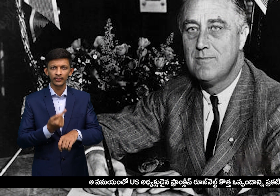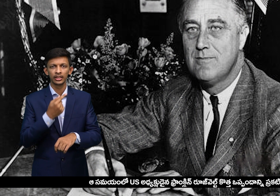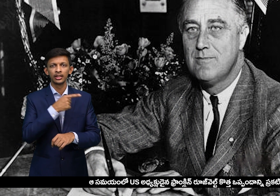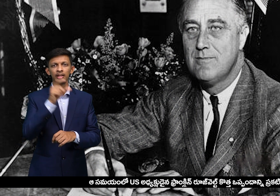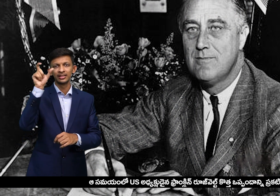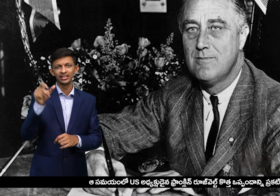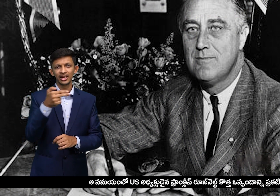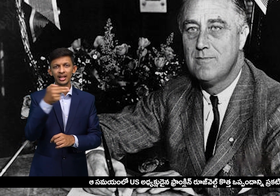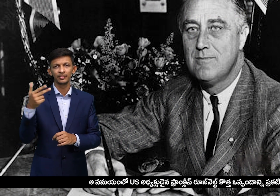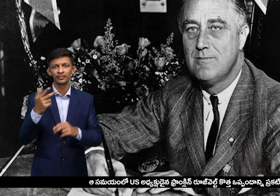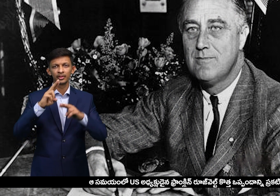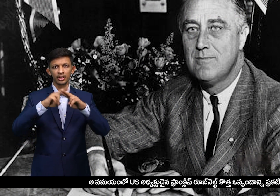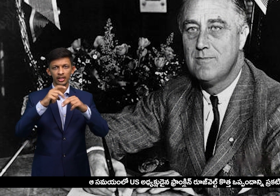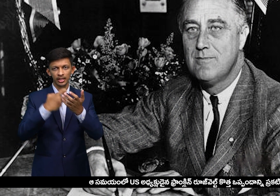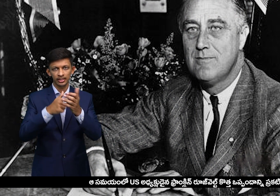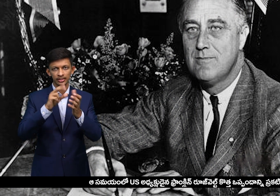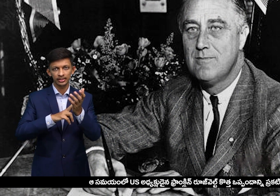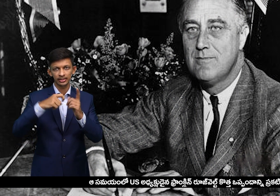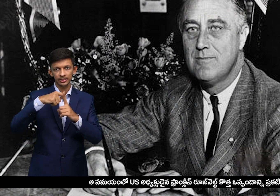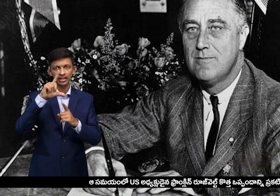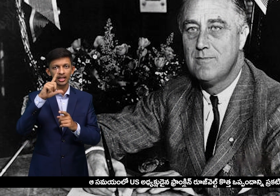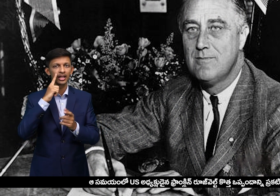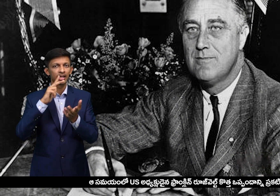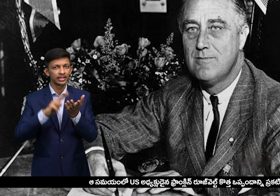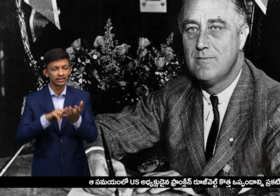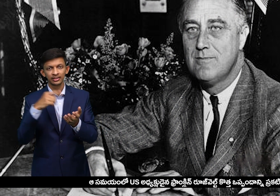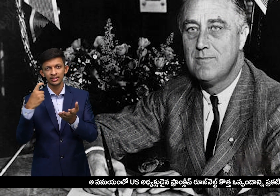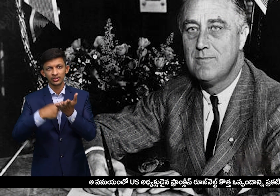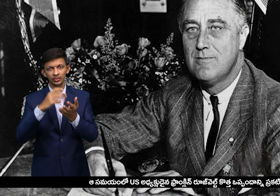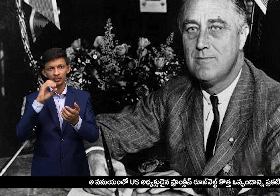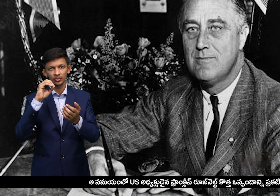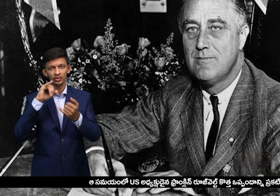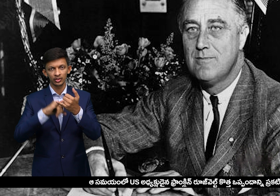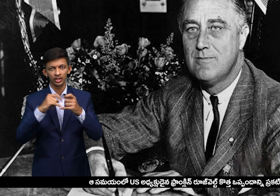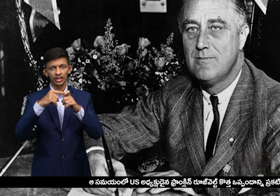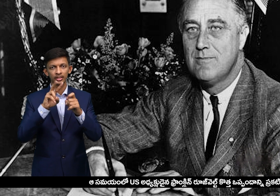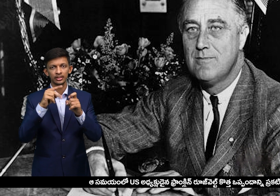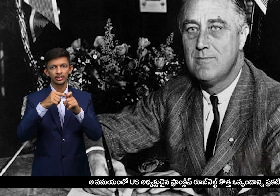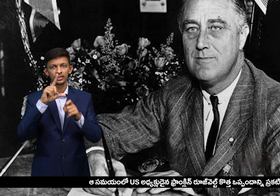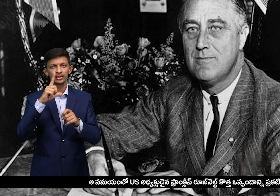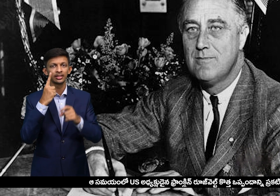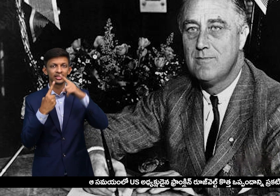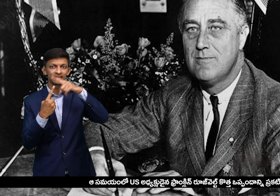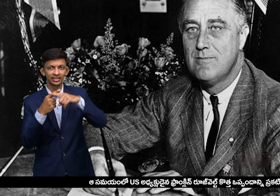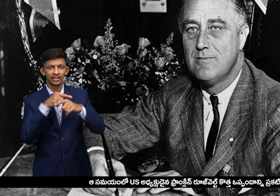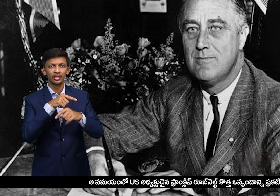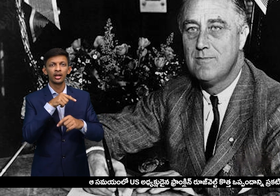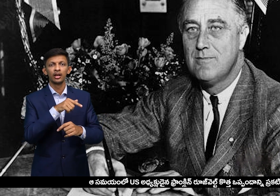ఆ సమయంలో యుఎస్ అధ్యక్షుడైన ఫ్రాంక్లిన్ రూజ్వెల్ట్ కొత్త ఒప్పందాన్ని ప్రకటించారు.